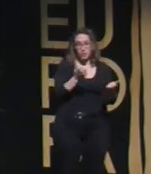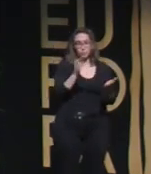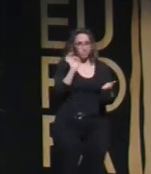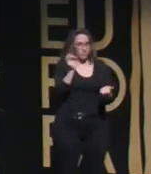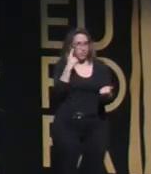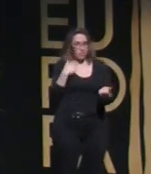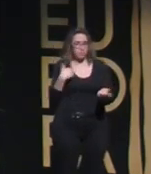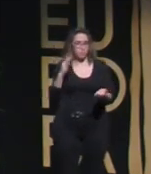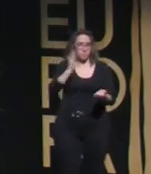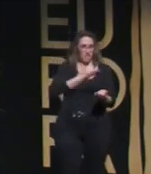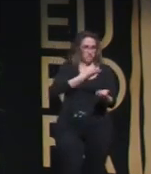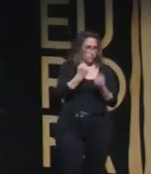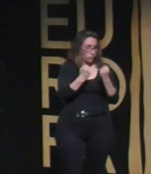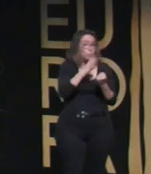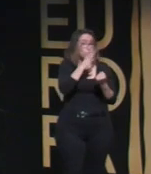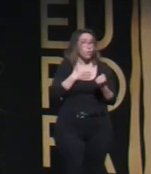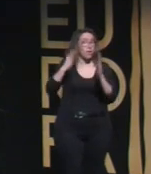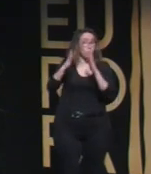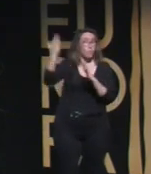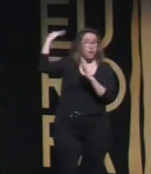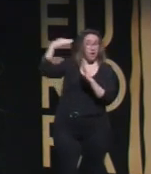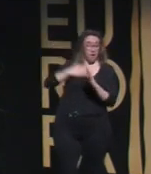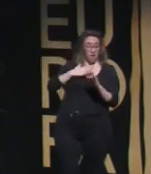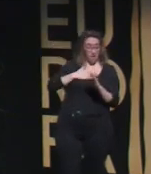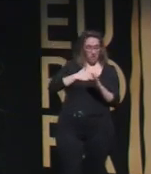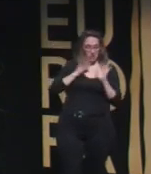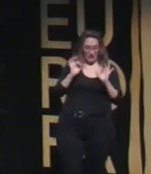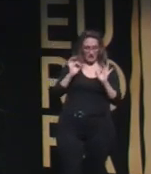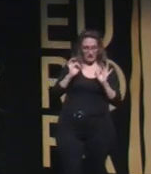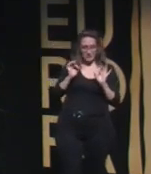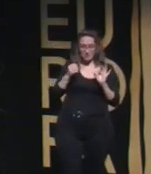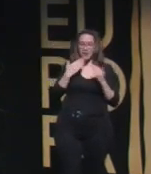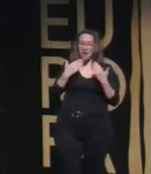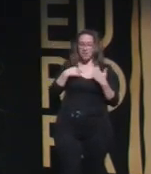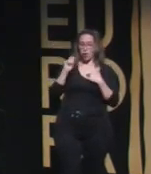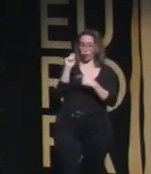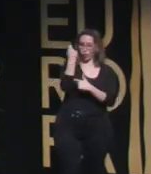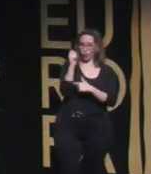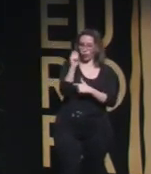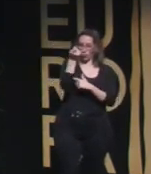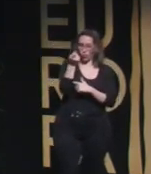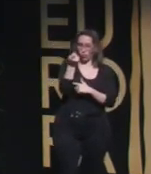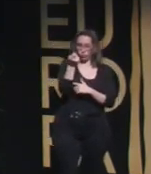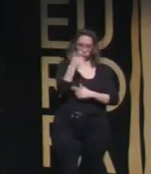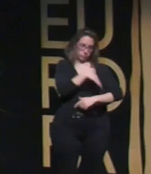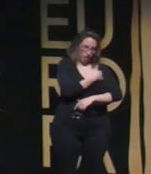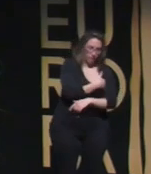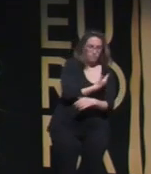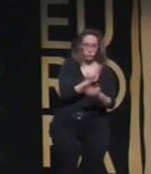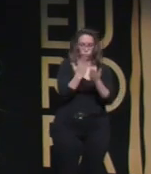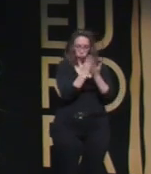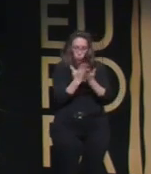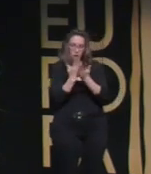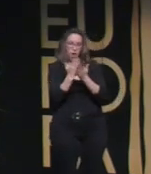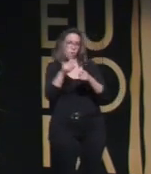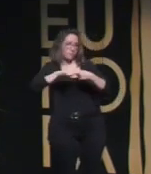porque venimos de la época en donde las cosas somos buenos o malos en función de los logros que tenemos, sobre todo académicos o materiales.